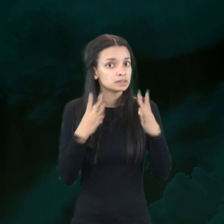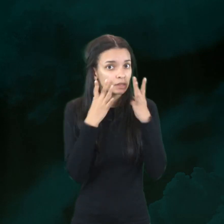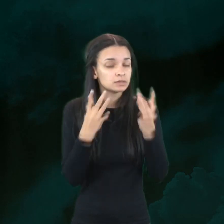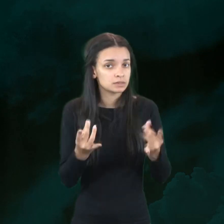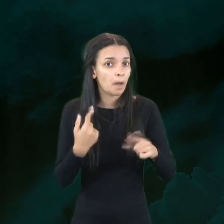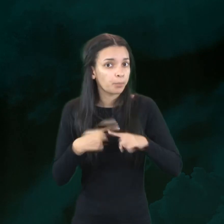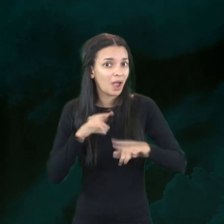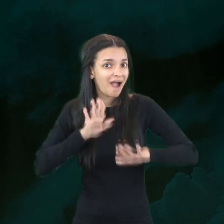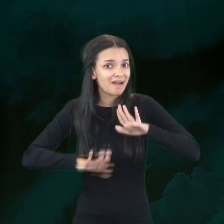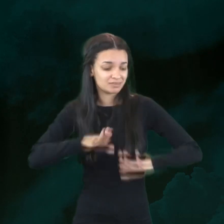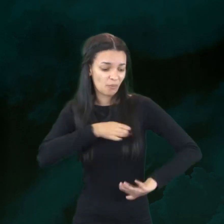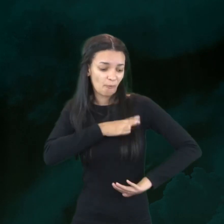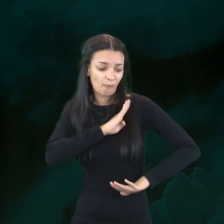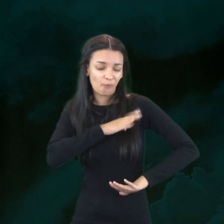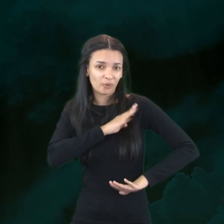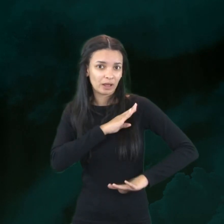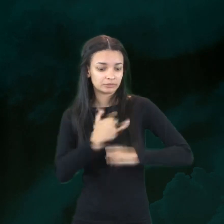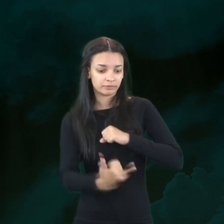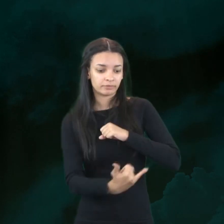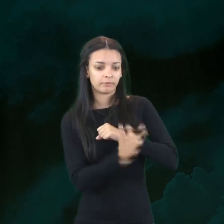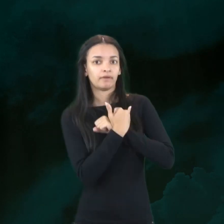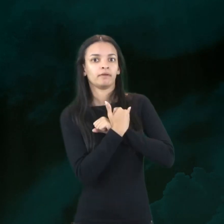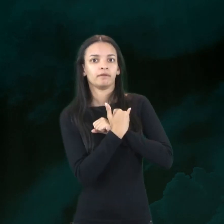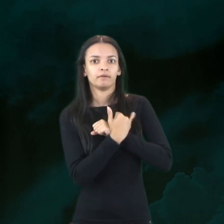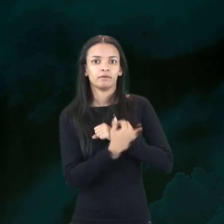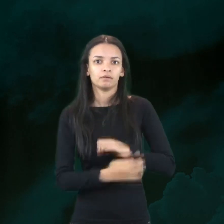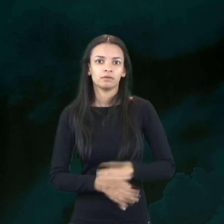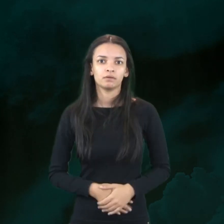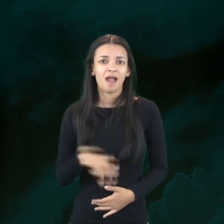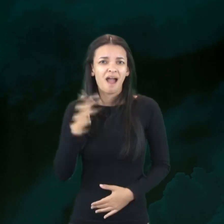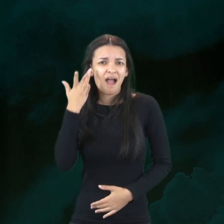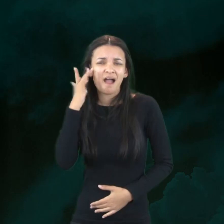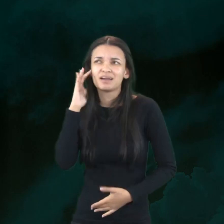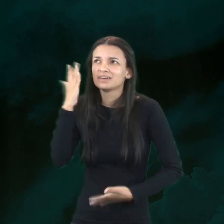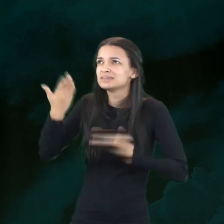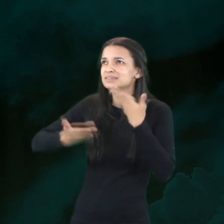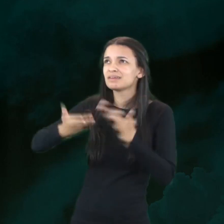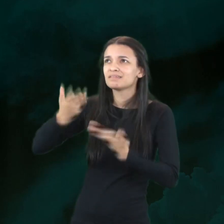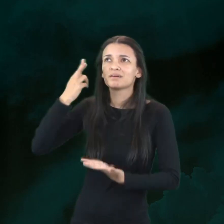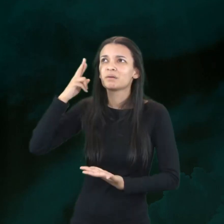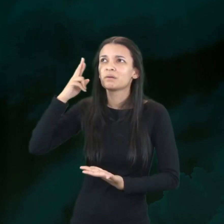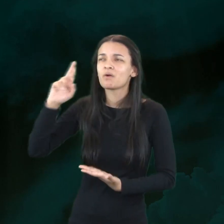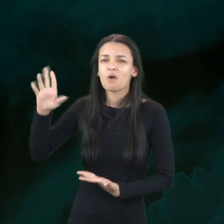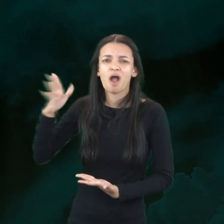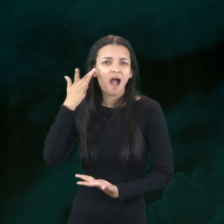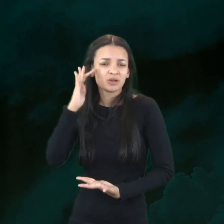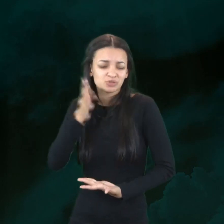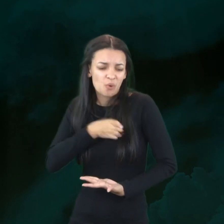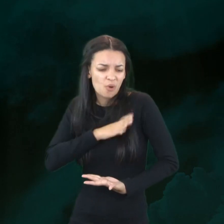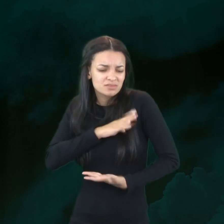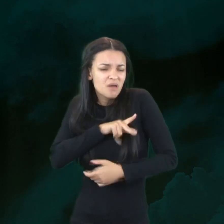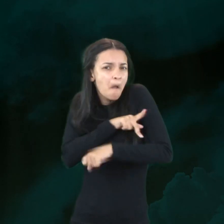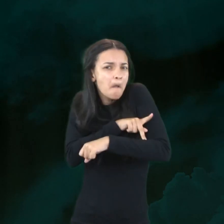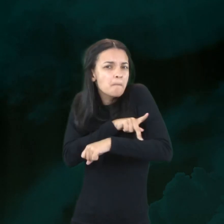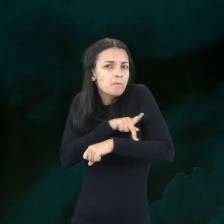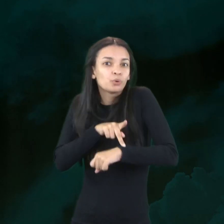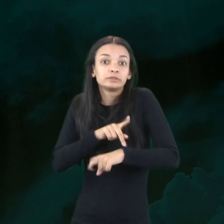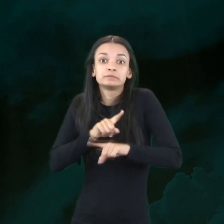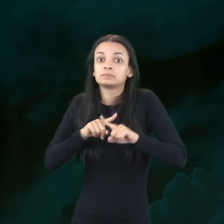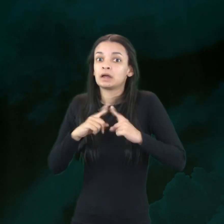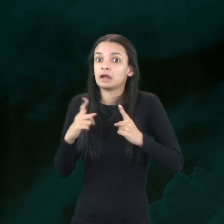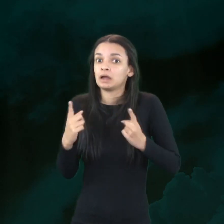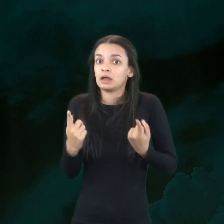nos engana. A gente pensa que está servindo ao Senhor, a gente pensa que está fazendo de coração puro, mas muitas vezes tem